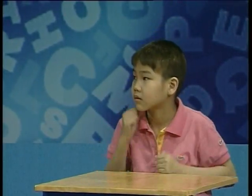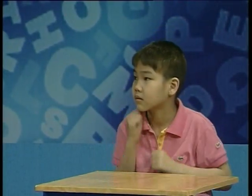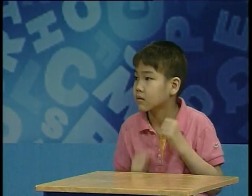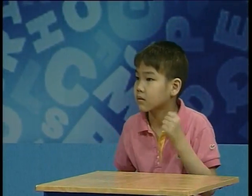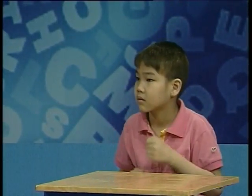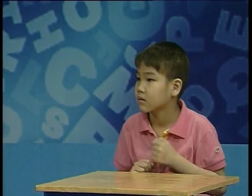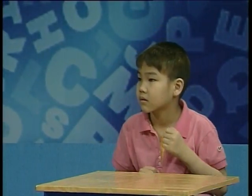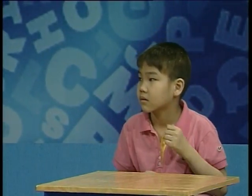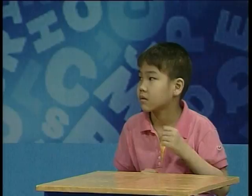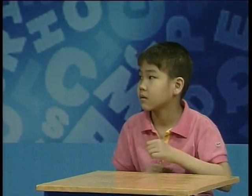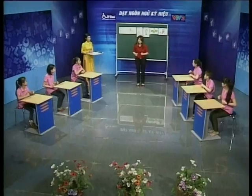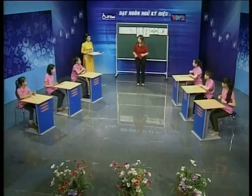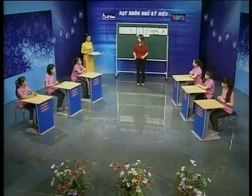chuyển hai tay tiến lên lùi xuống hai lần